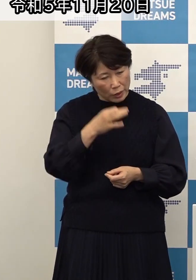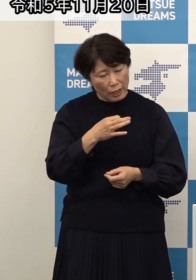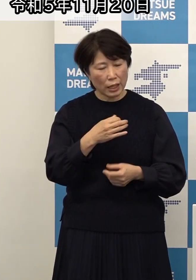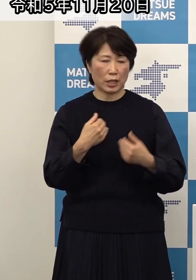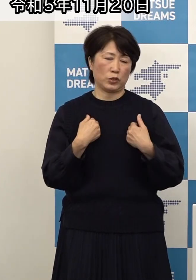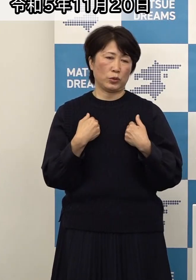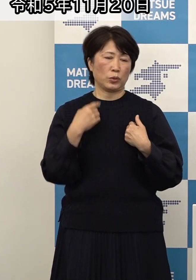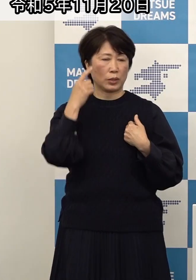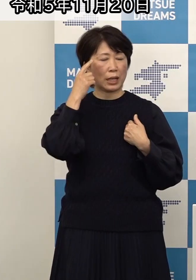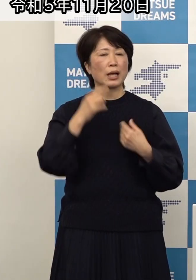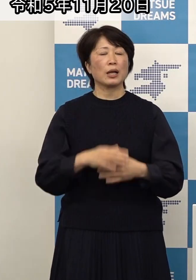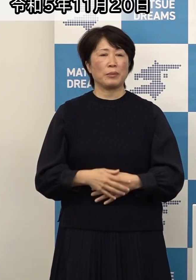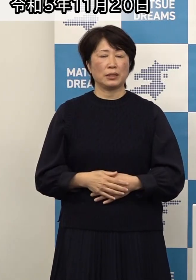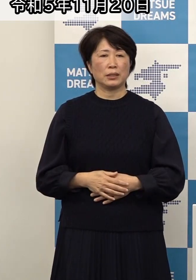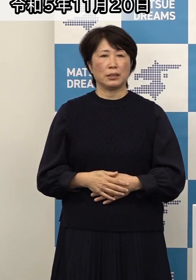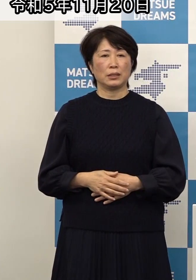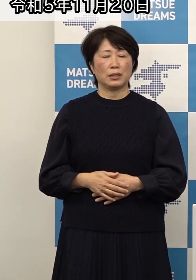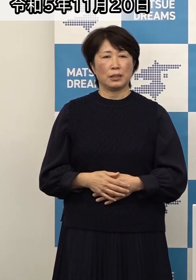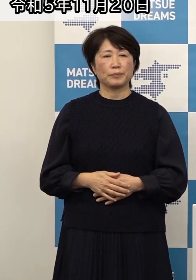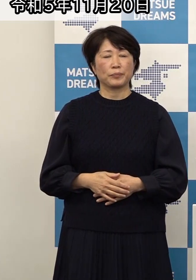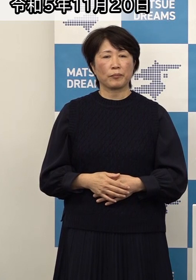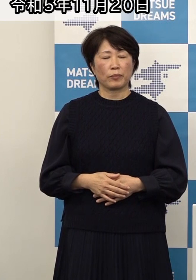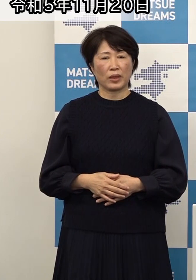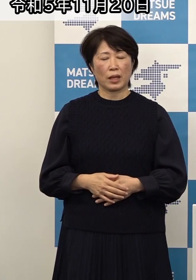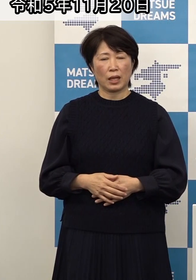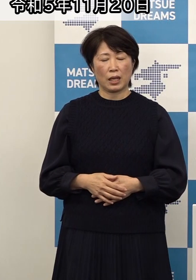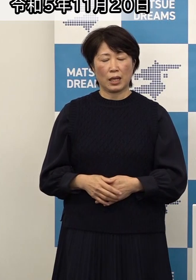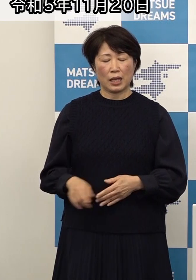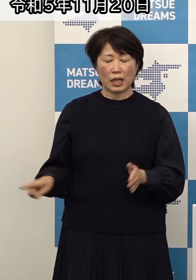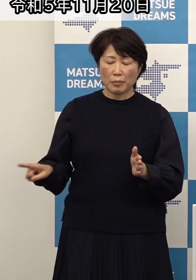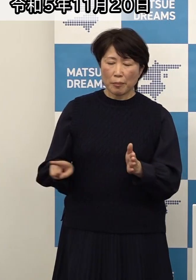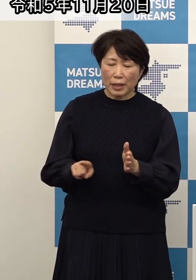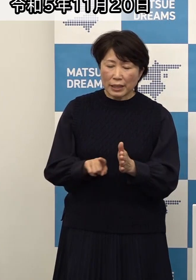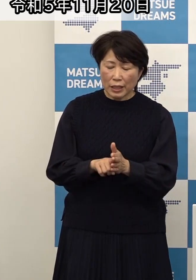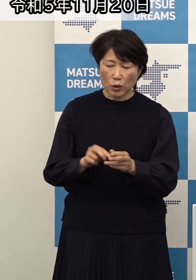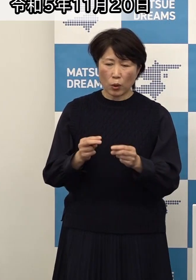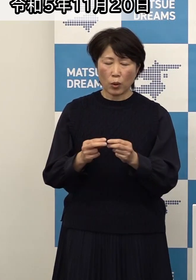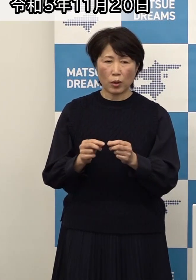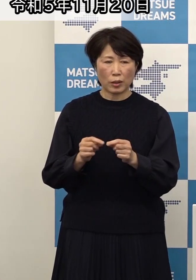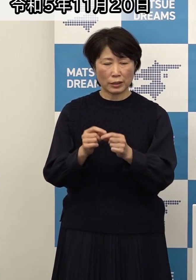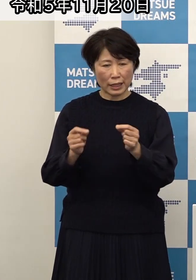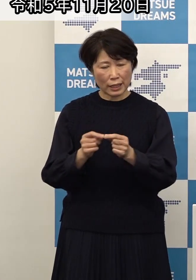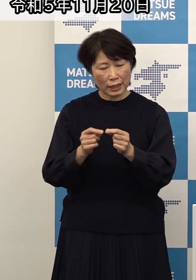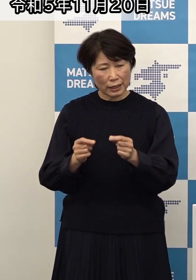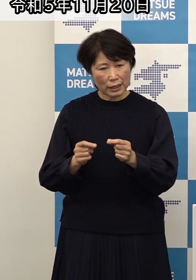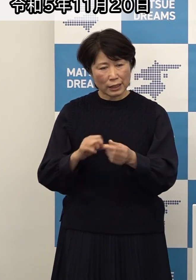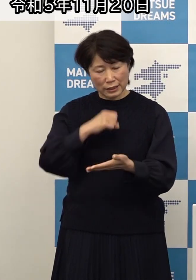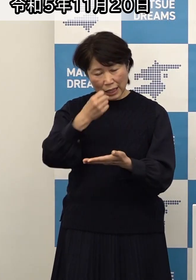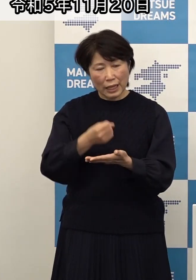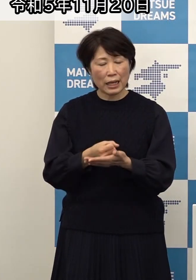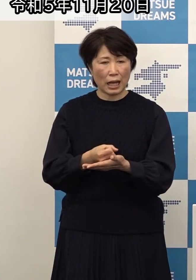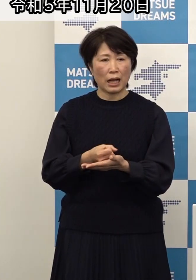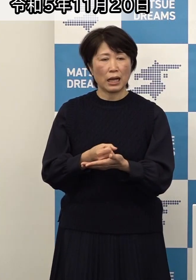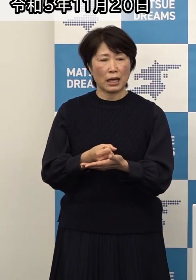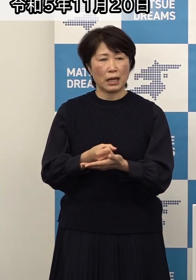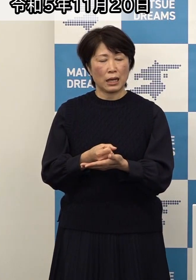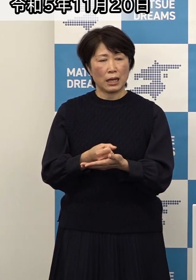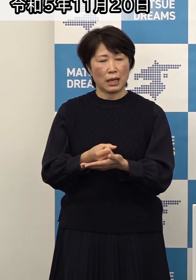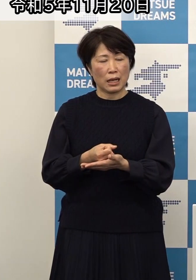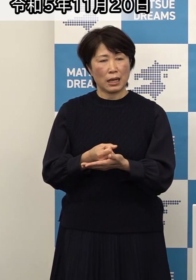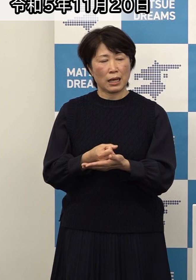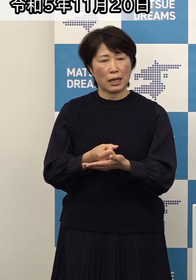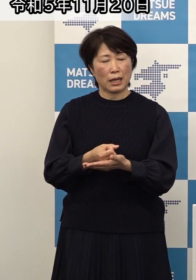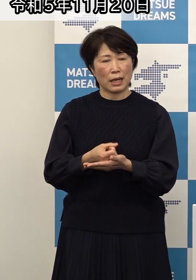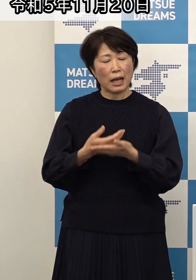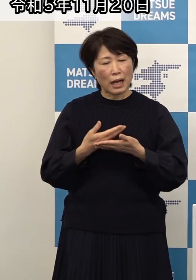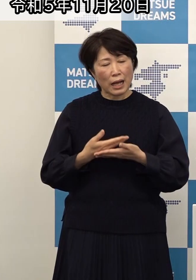して、で松江市としてこれまでの実績であり、また今後安定運営するためにそういった